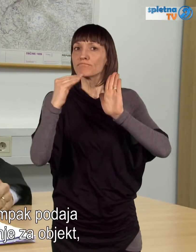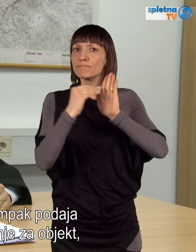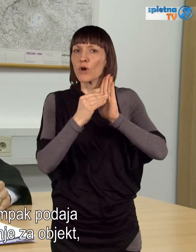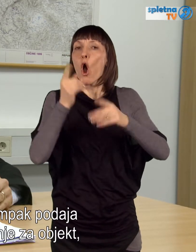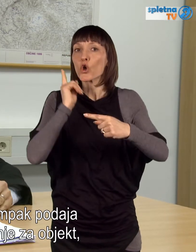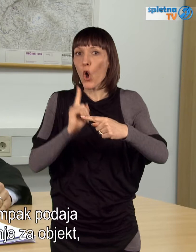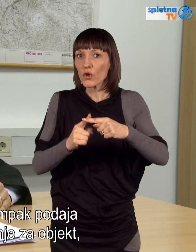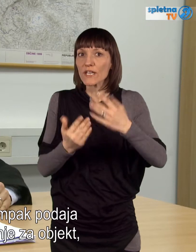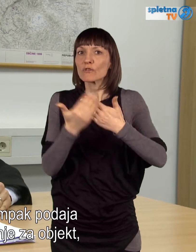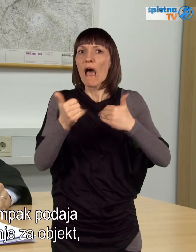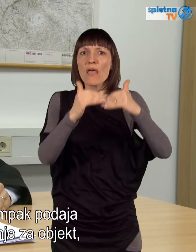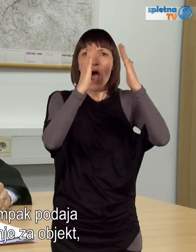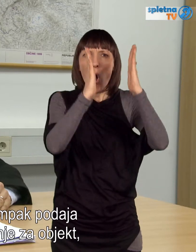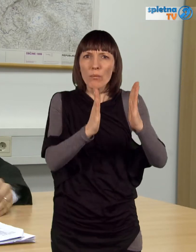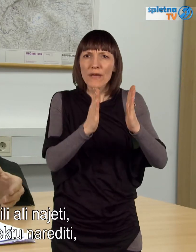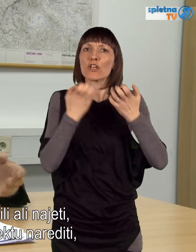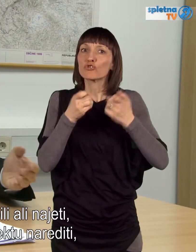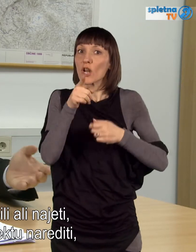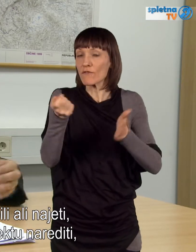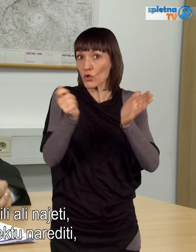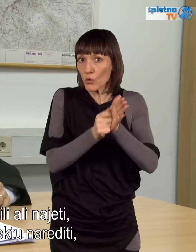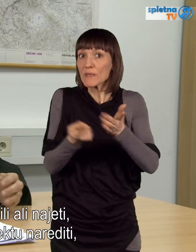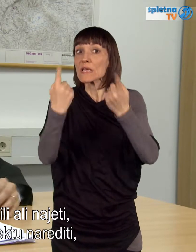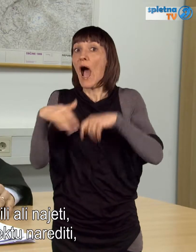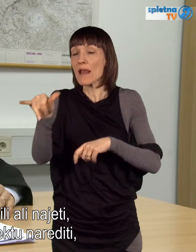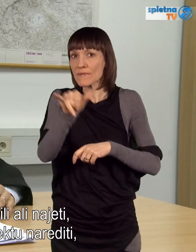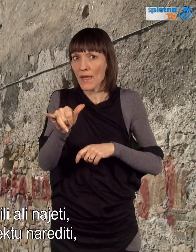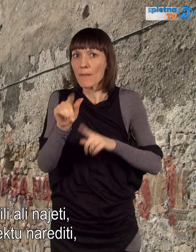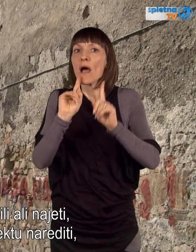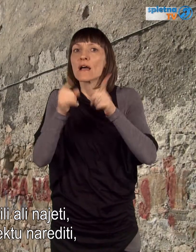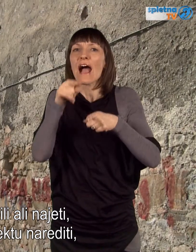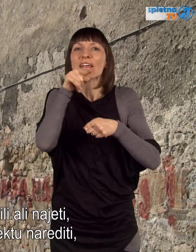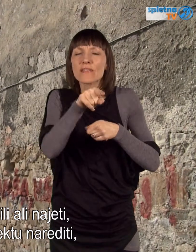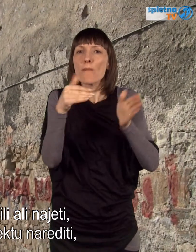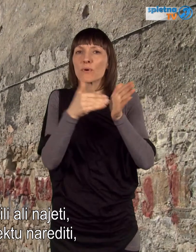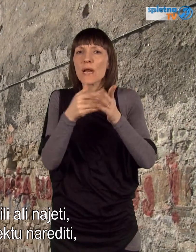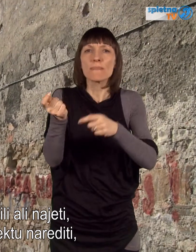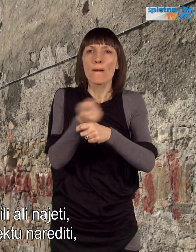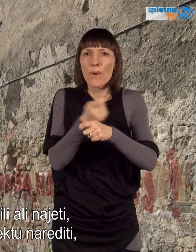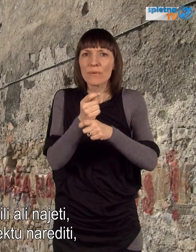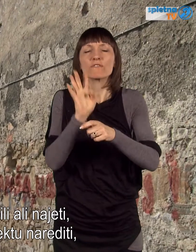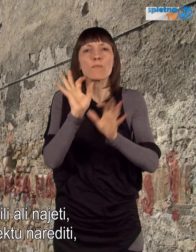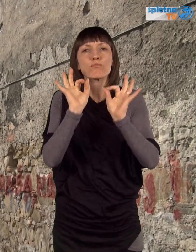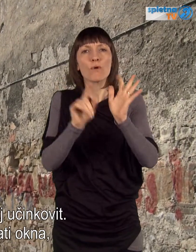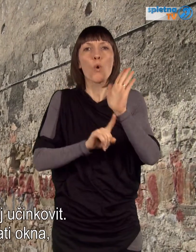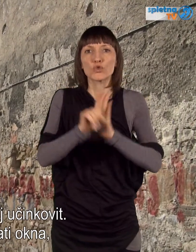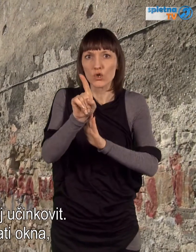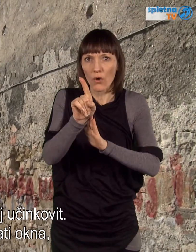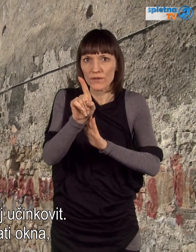zelo konkretno za objekt, ki ga nameravate kupiti ali najeti, kaj je na objektu vse še potrebno narediti, da bo bil bolj učinkovit. Kot